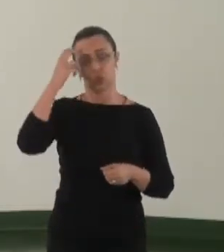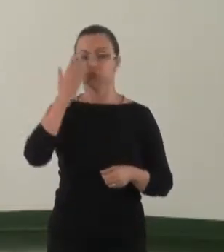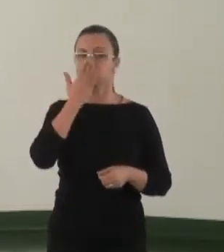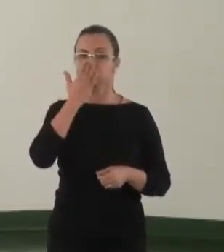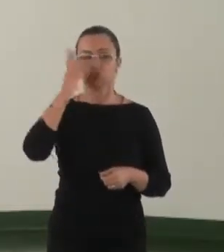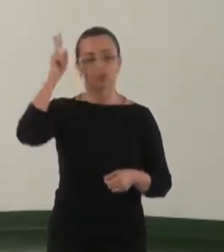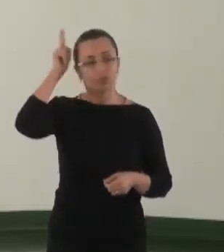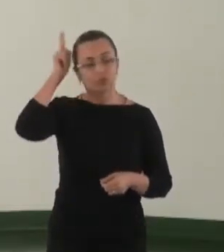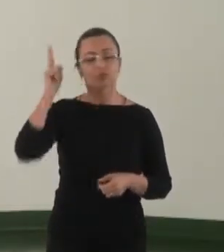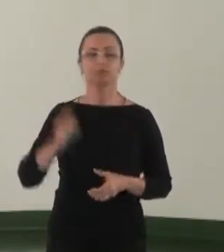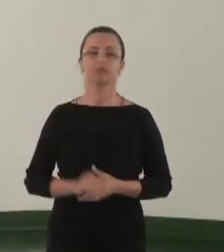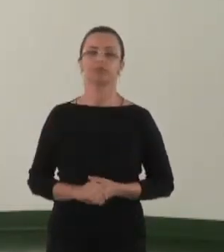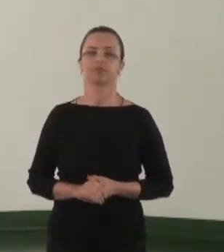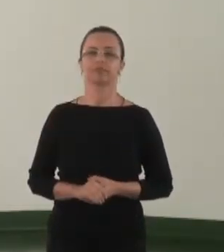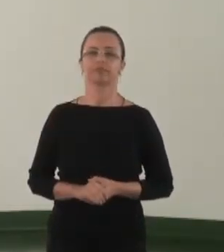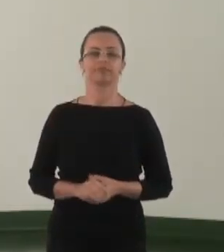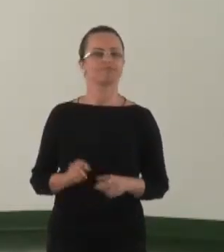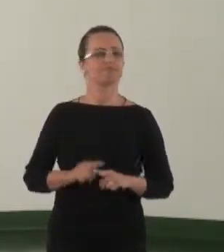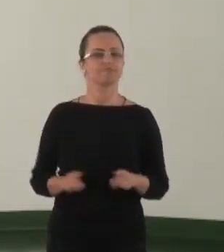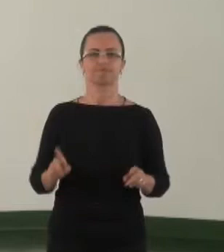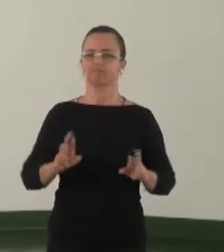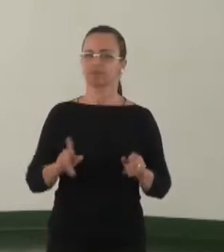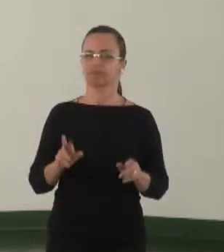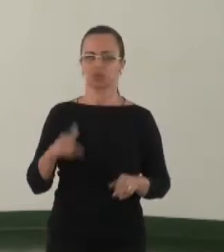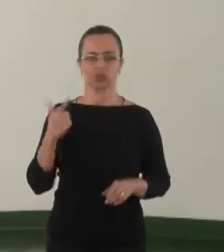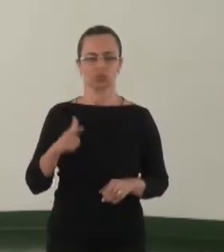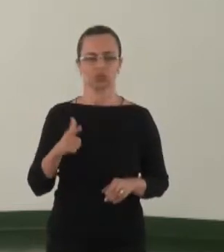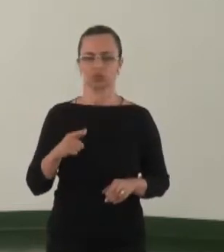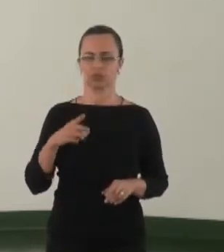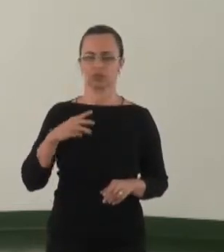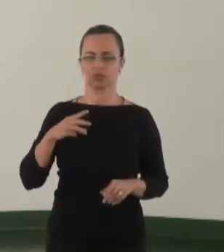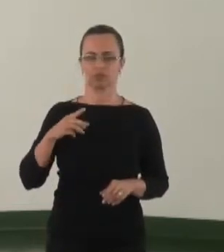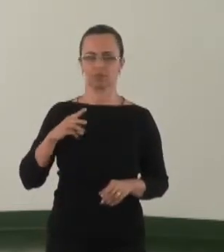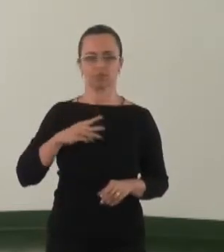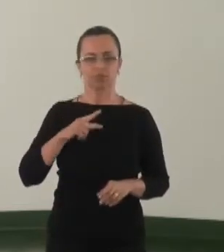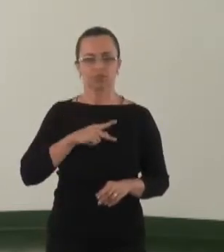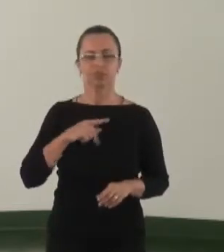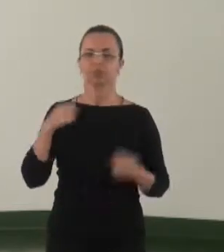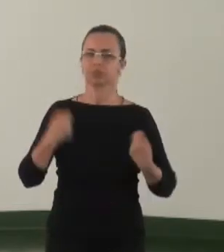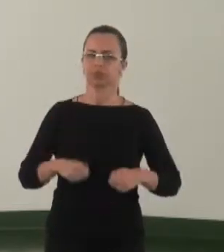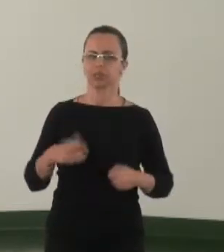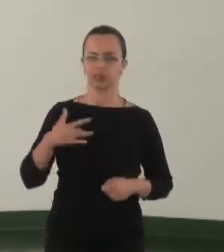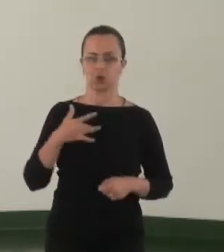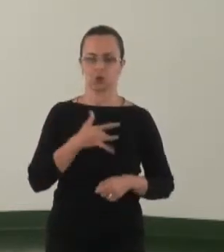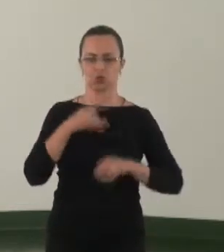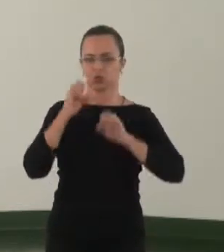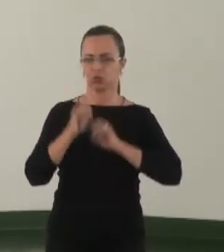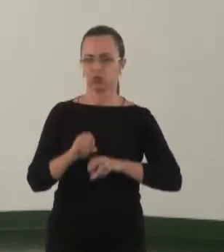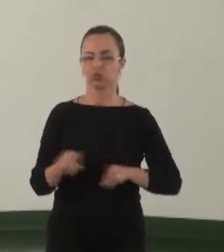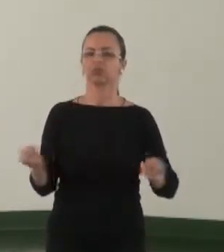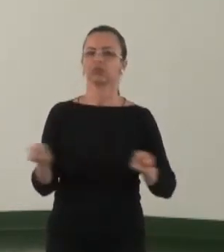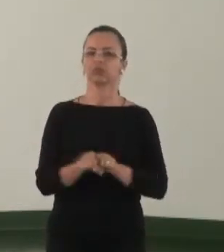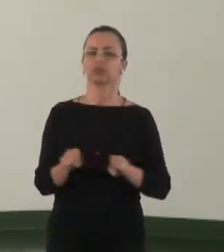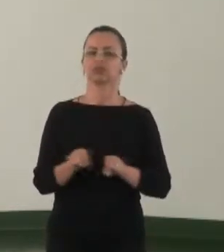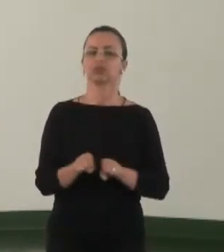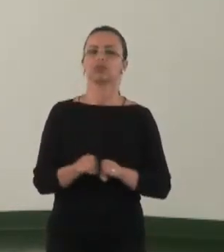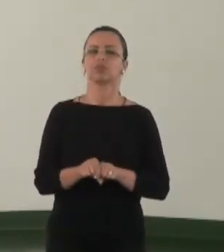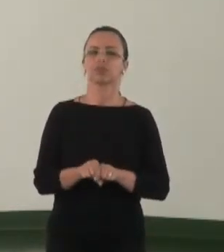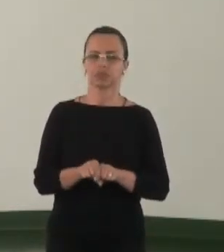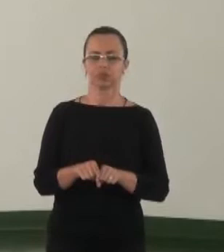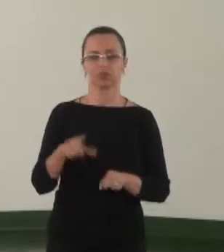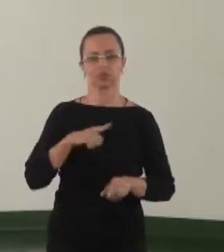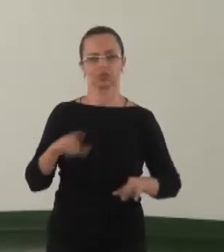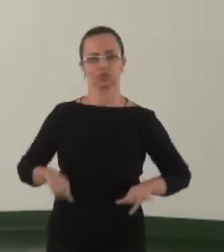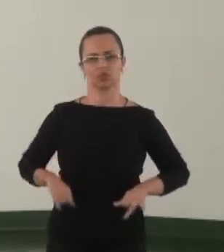mas além disso, não chega também ao conhecimento do promotor que eles precisam também de saúde, educação, já que são uma população que